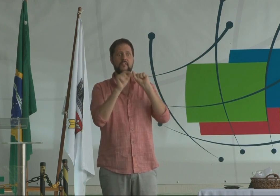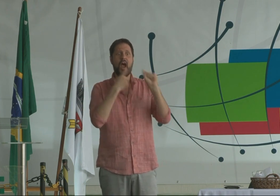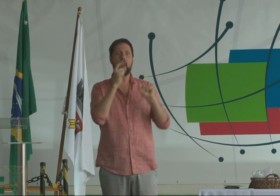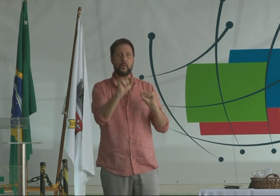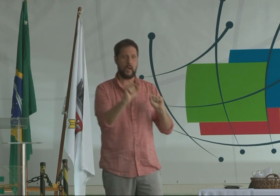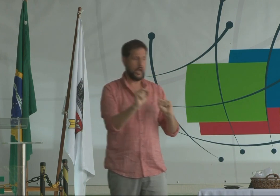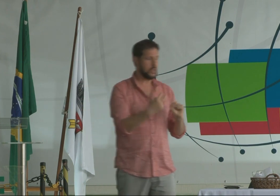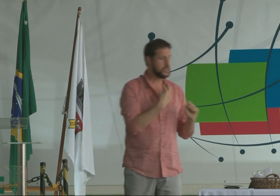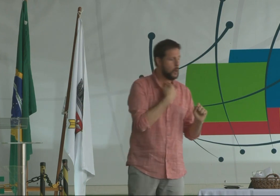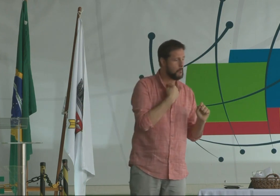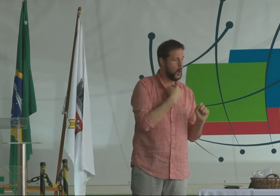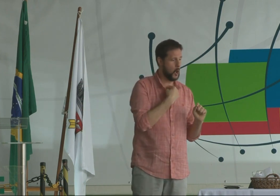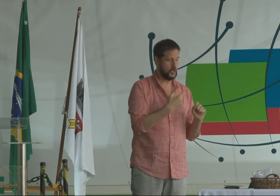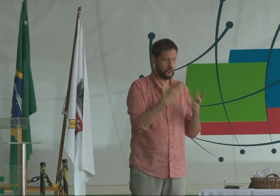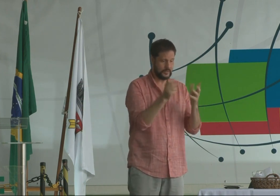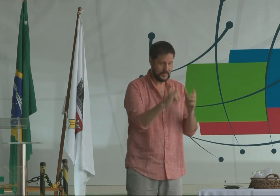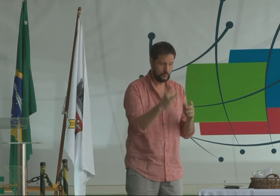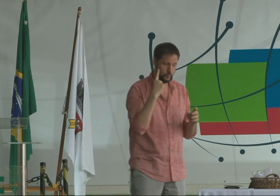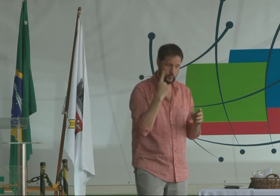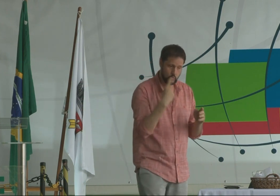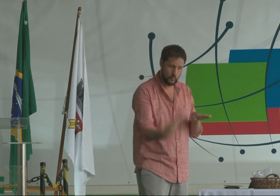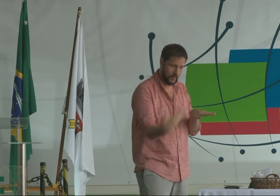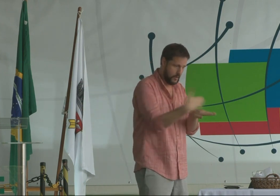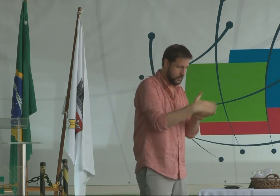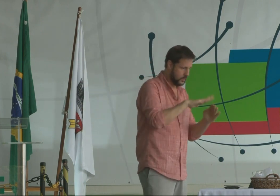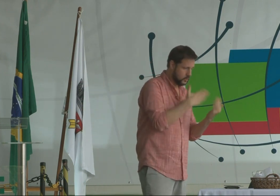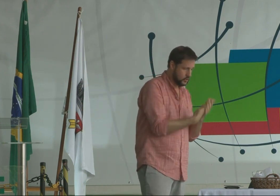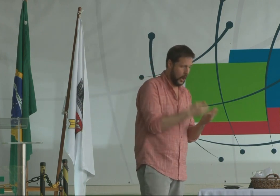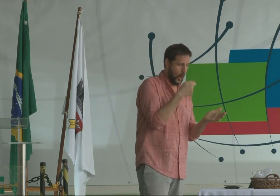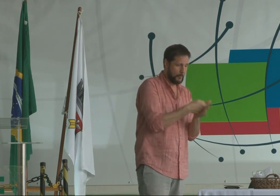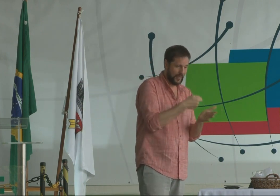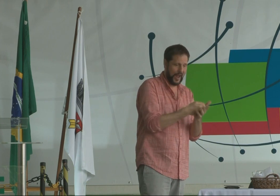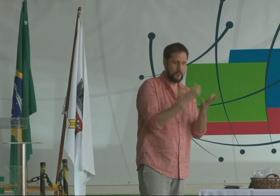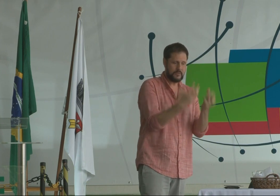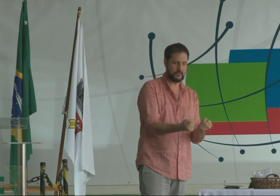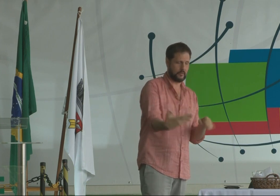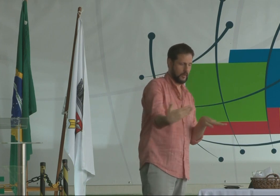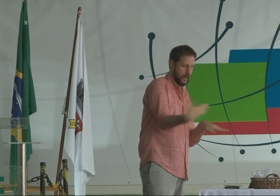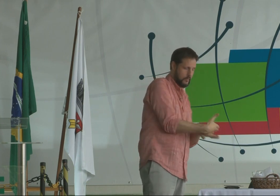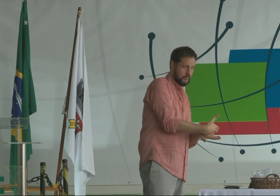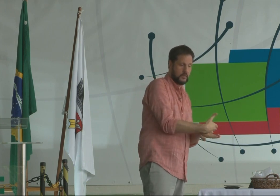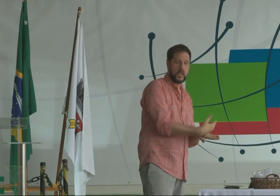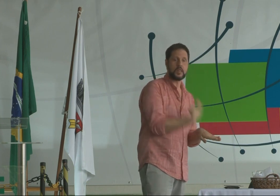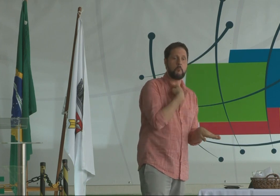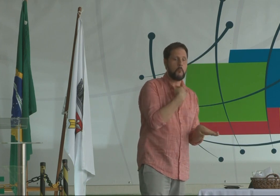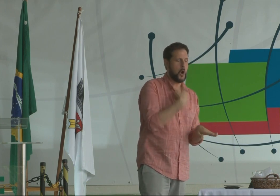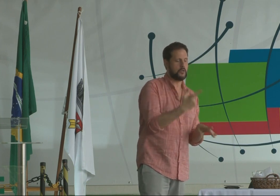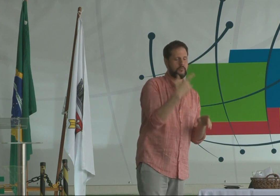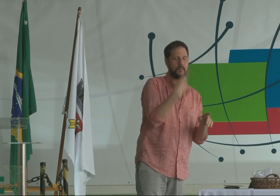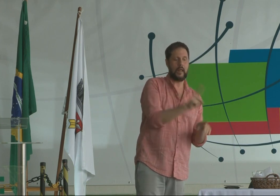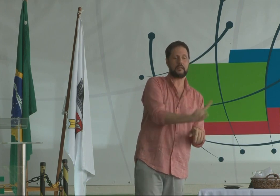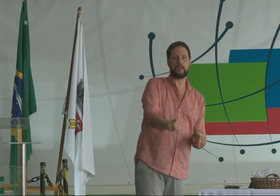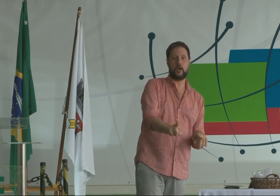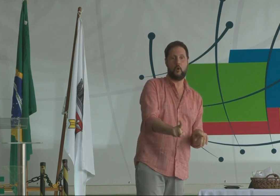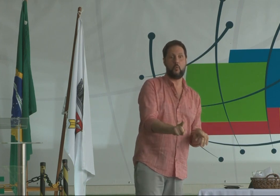à sua residência, matriculado à sua próxima residência. Não pode estar distante. Então, a escola aceita esse aluno, mas fala,